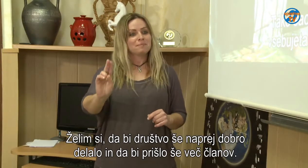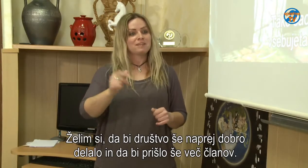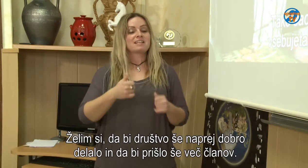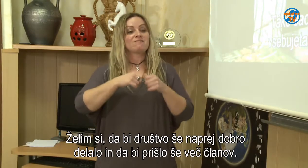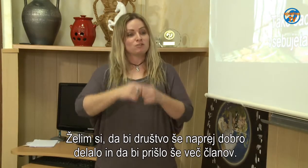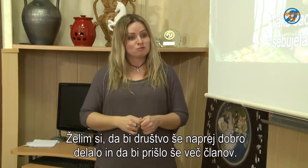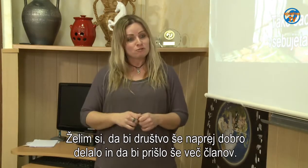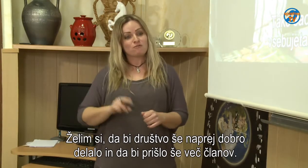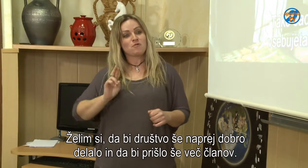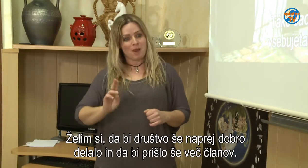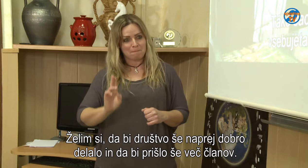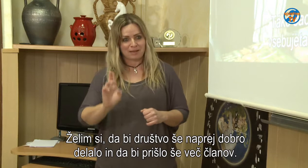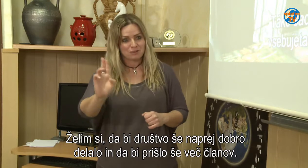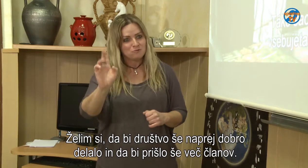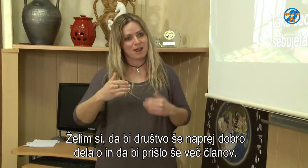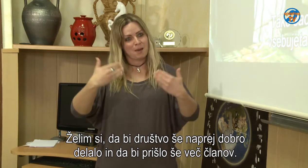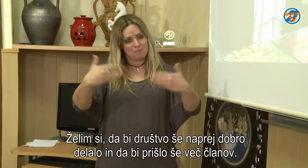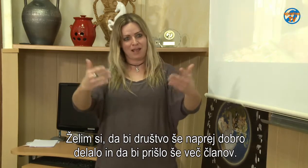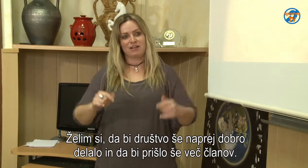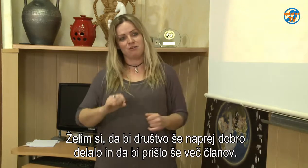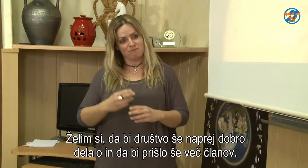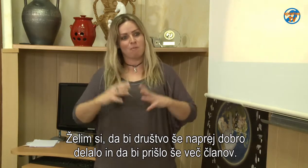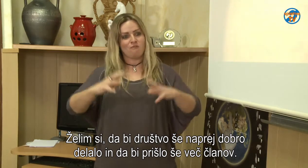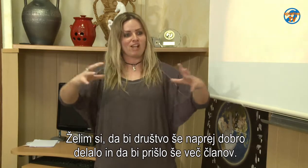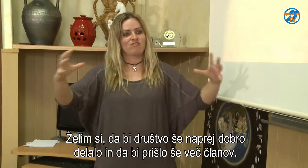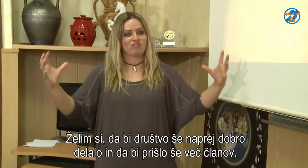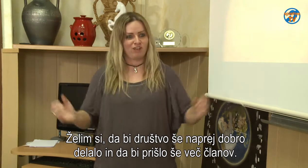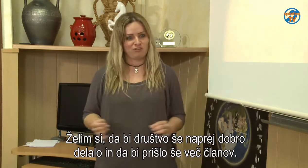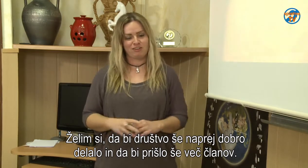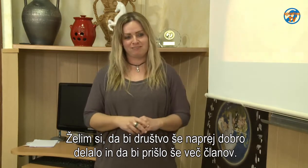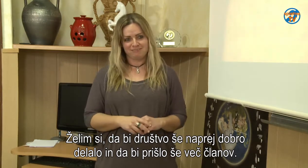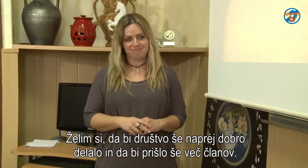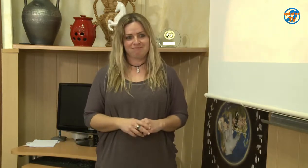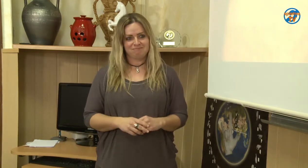Da se v društvu napreduje naprej, da bo več.